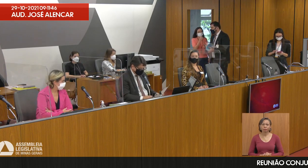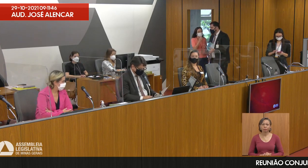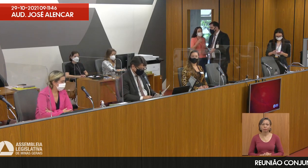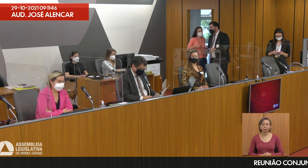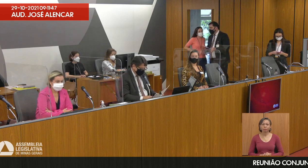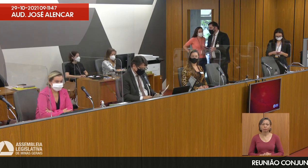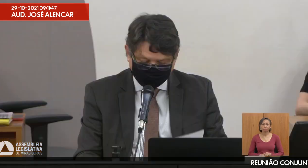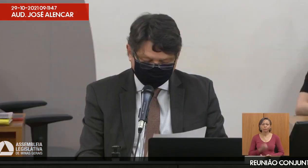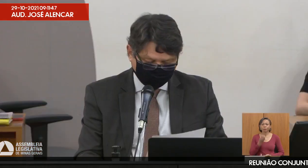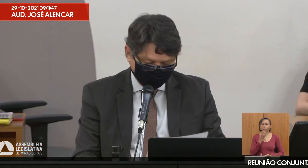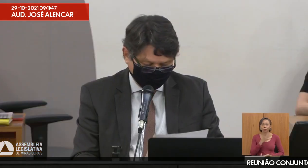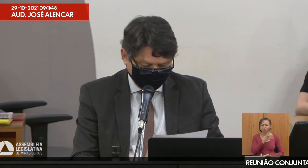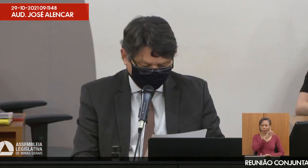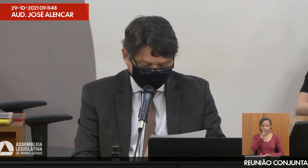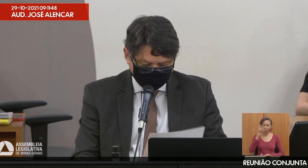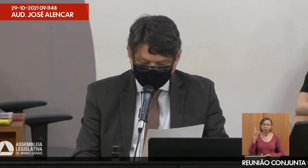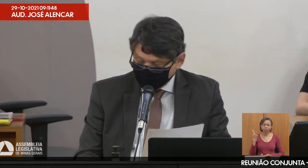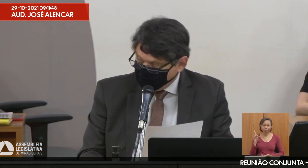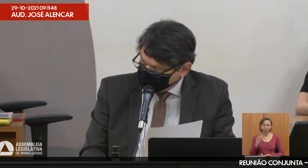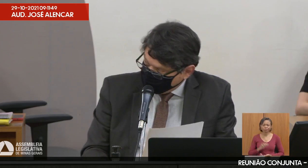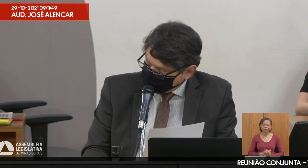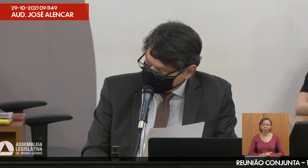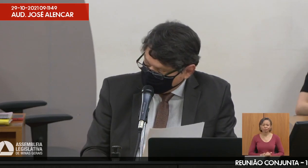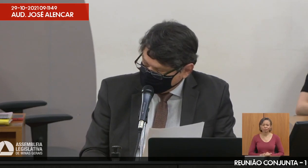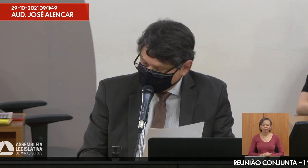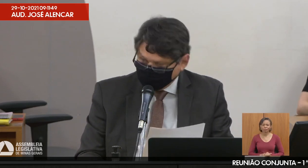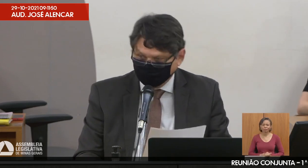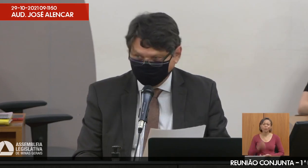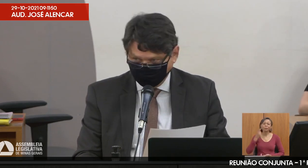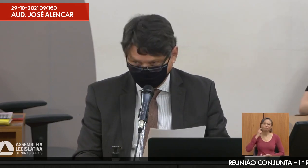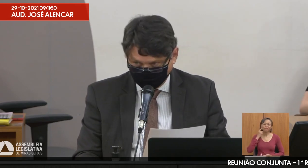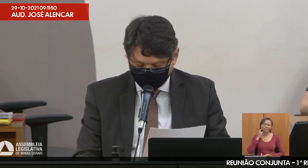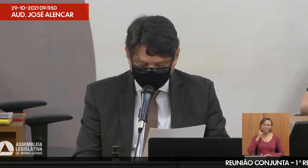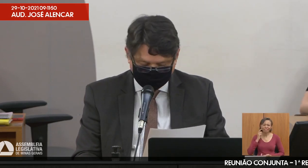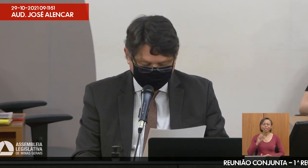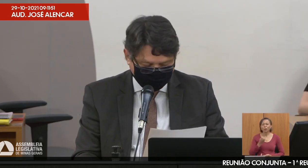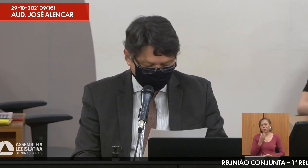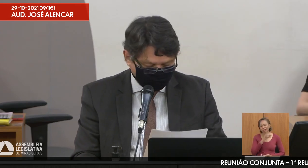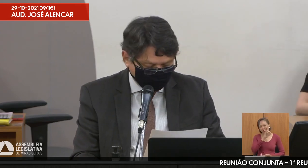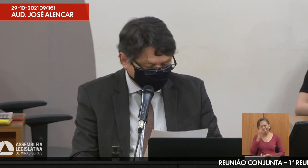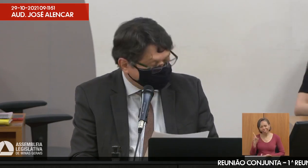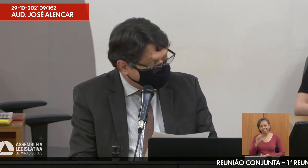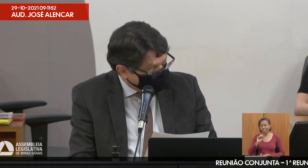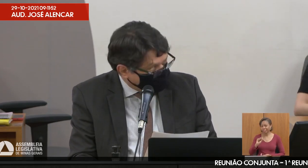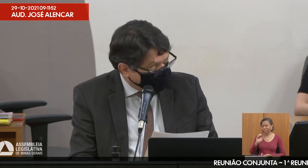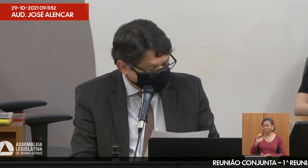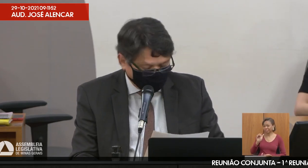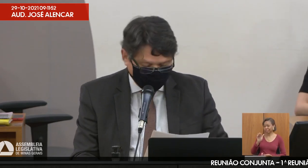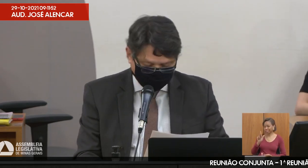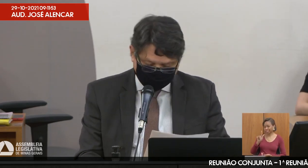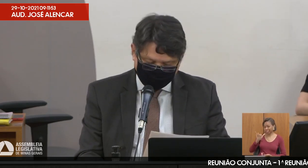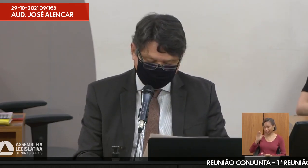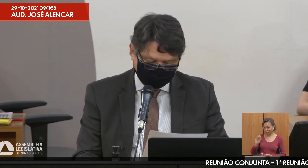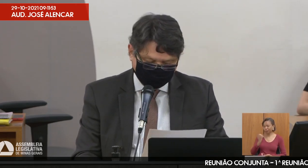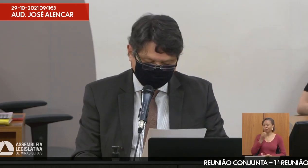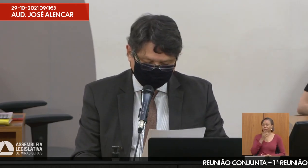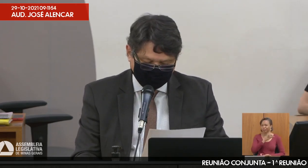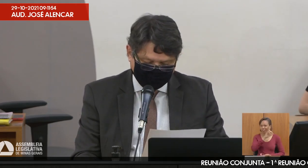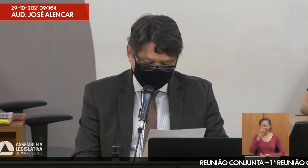Bom dia. Bom dia, Priscila. Bom dia, Sérgio. Bom dia, Daniela.